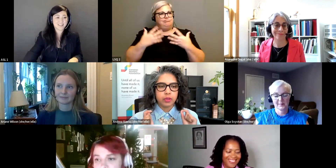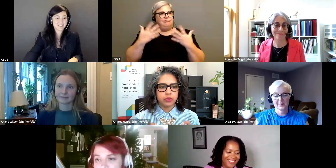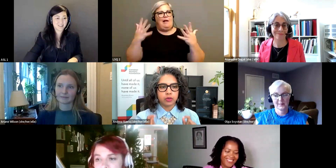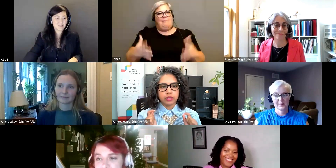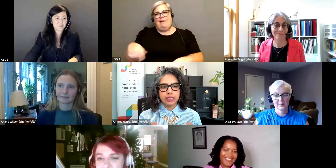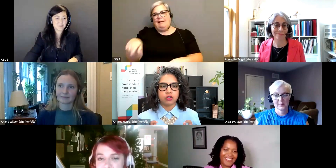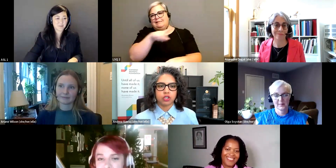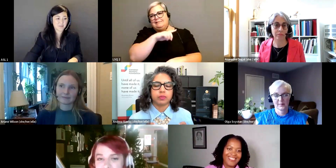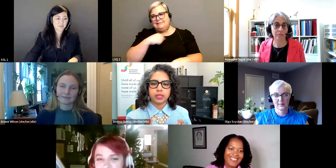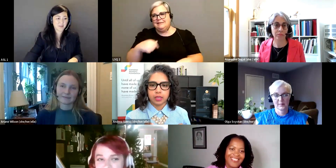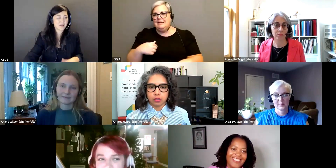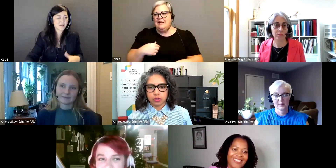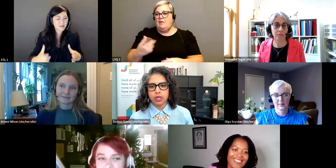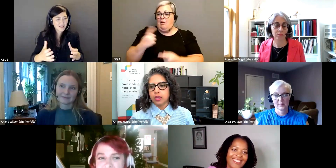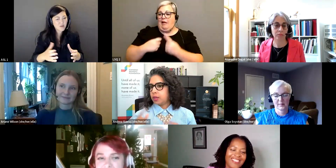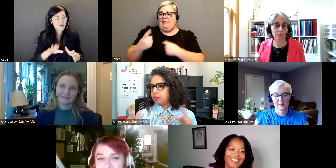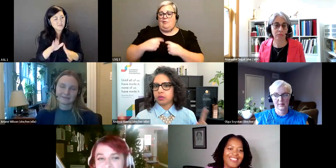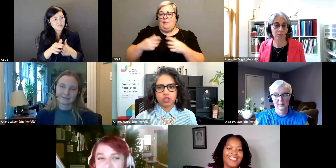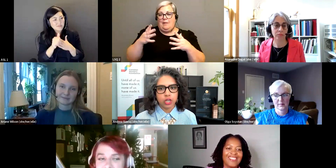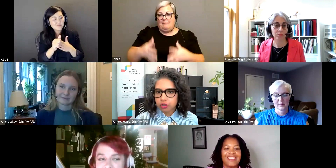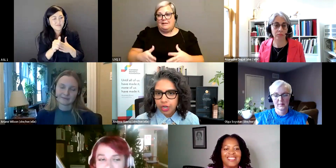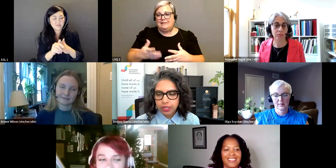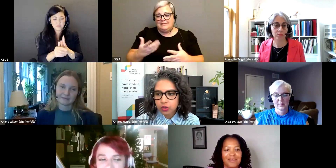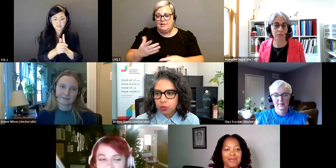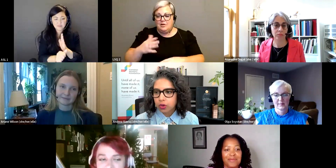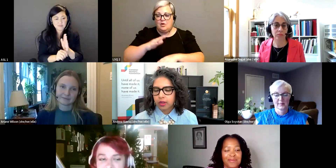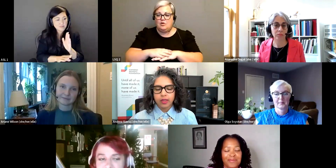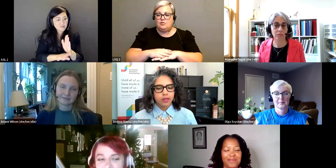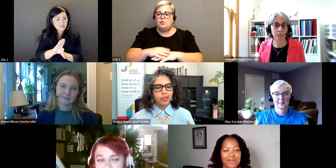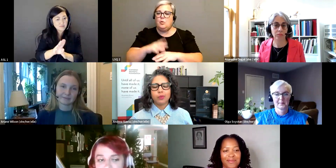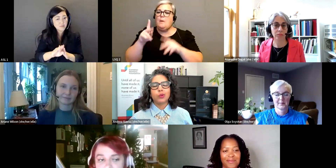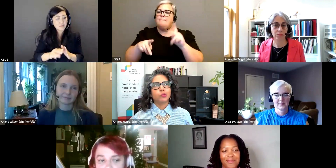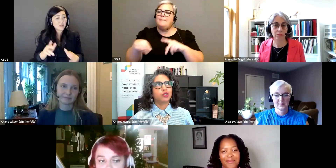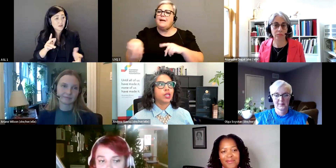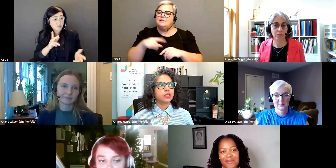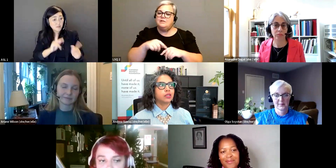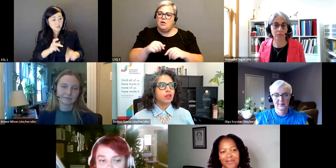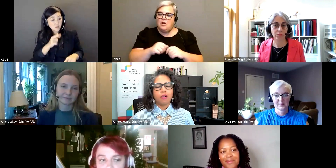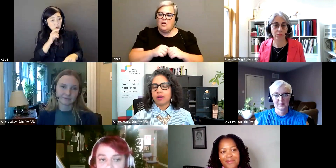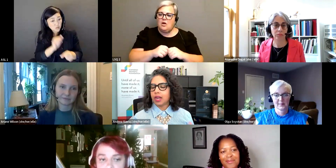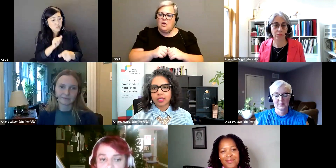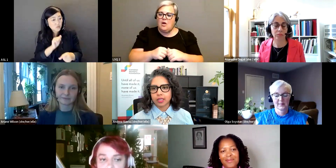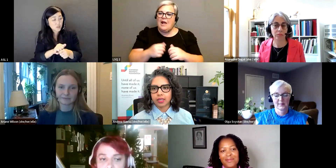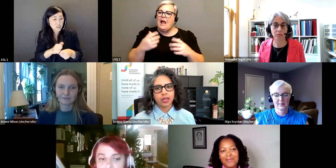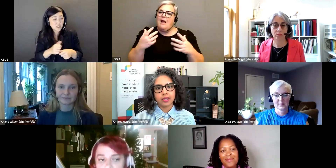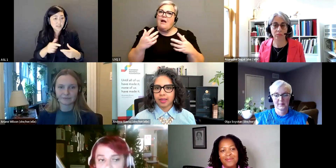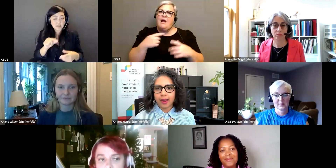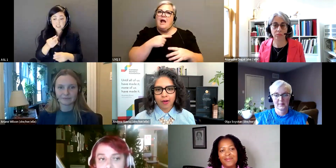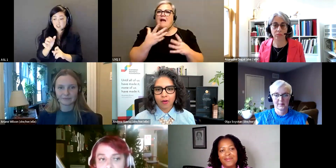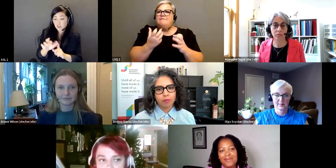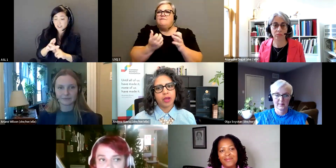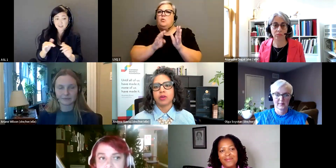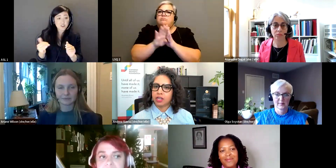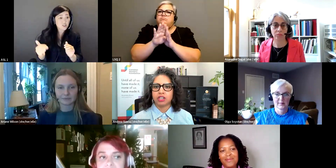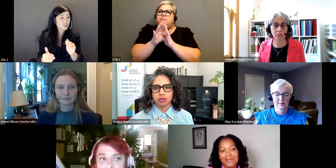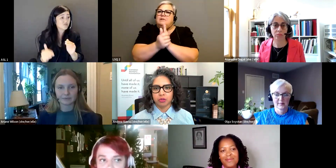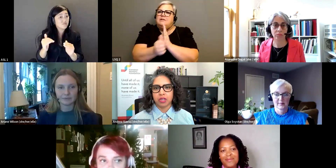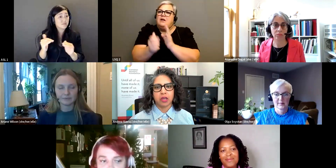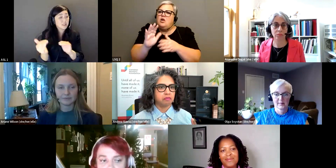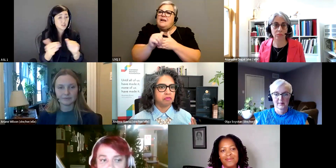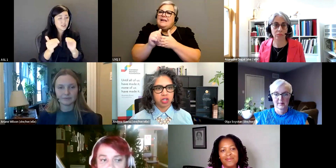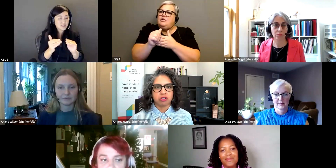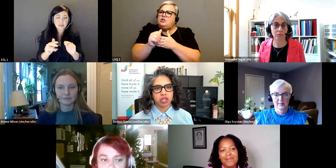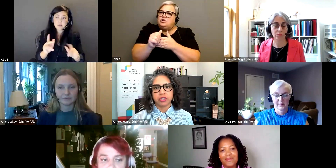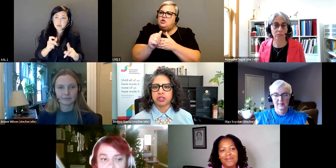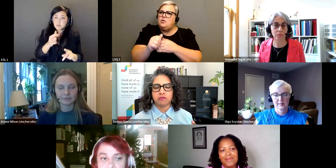énormément de questions de la part des personnes qui veulent développer développer leurs compétences de leadership, des personnes qui